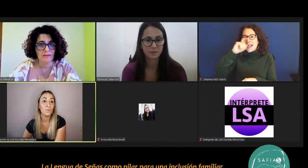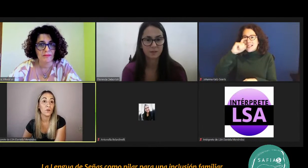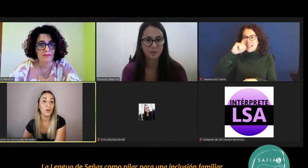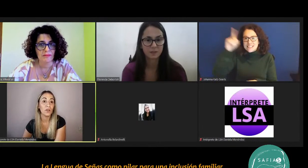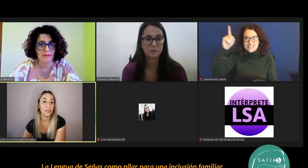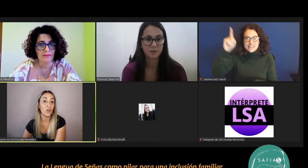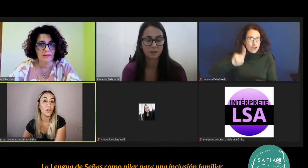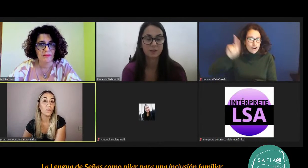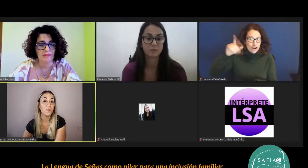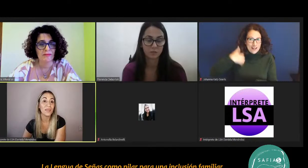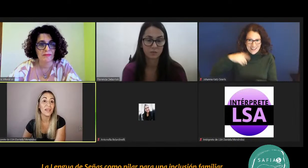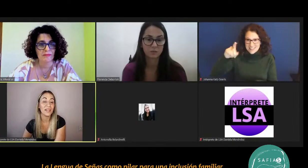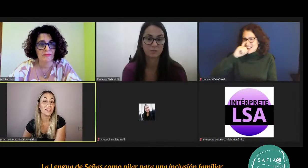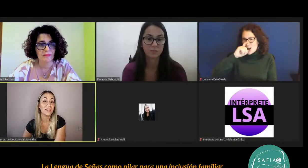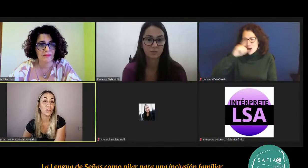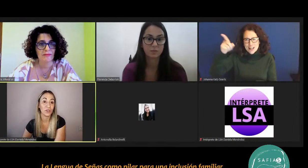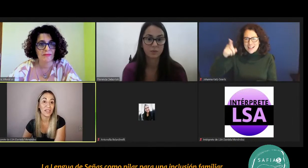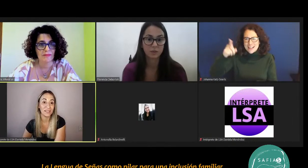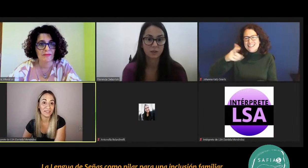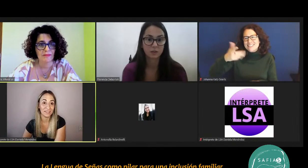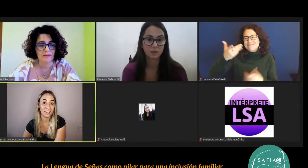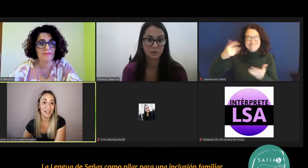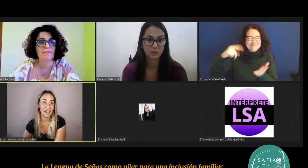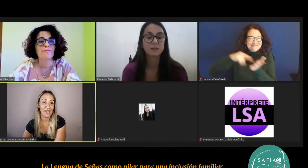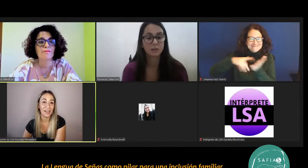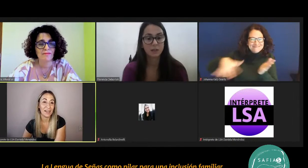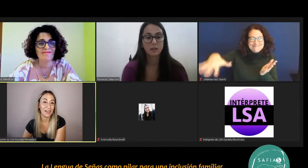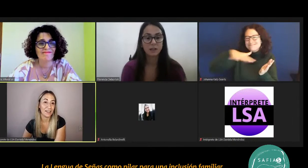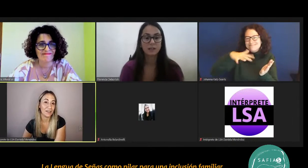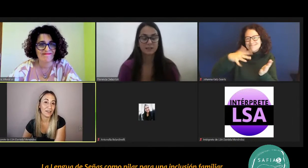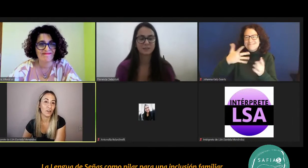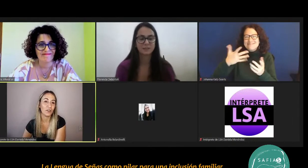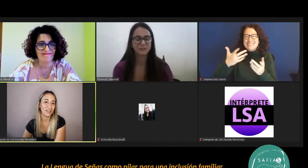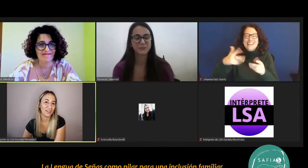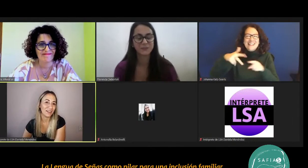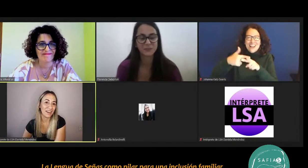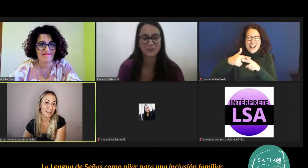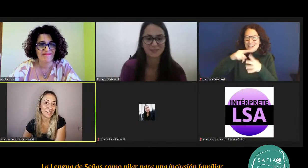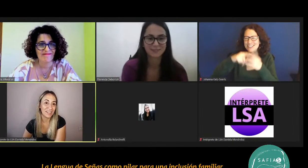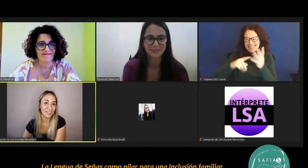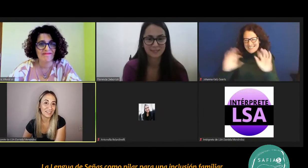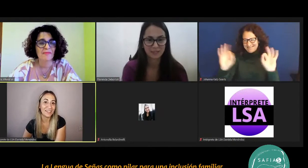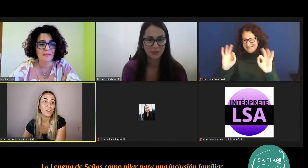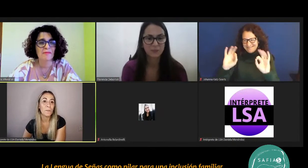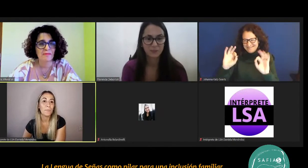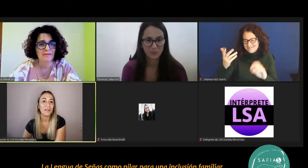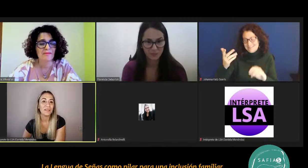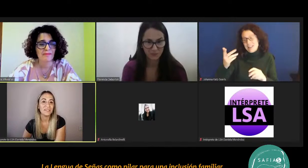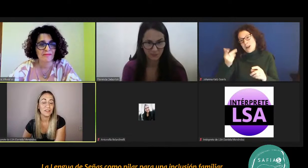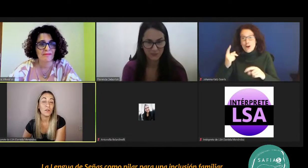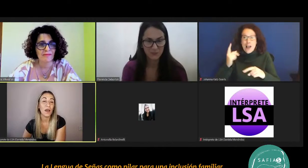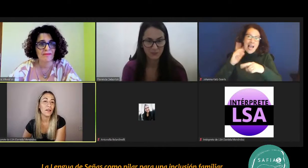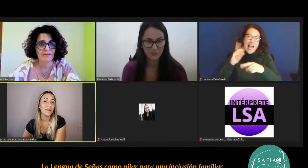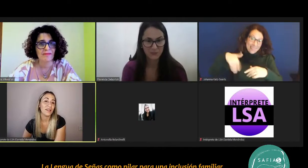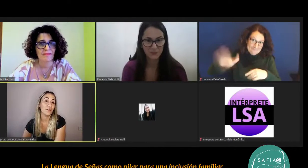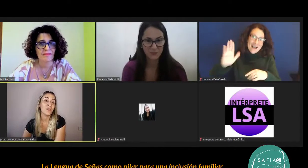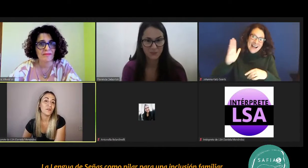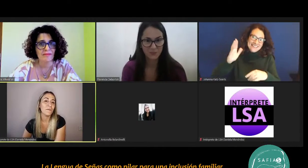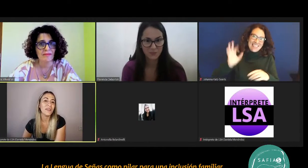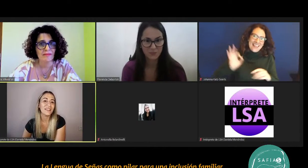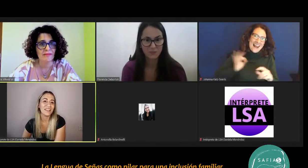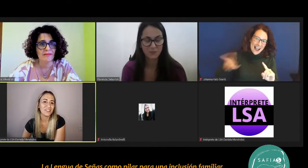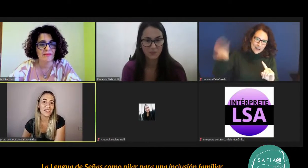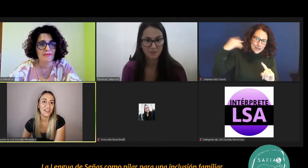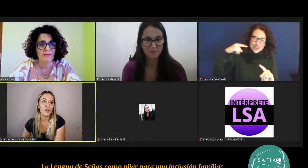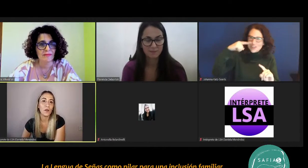sorda. Los dos vivían en Corrientes, en el norte, en Argentina. ¿Sí? Anteriormente